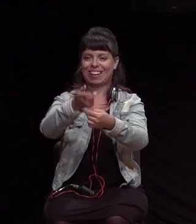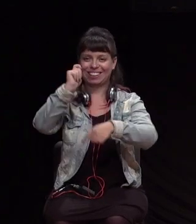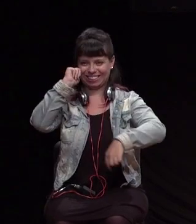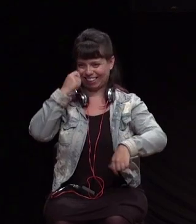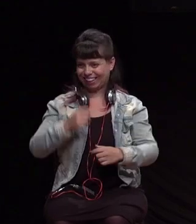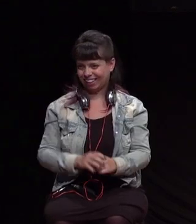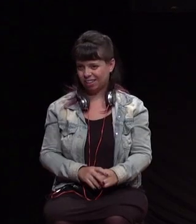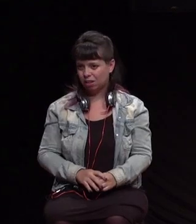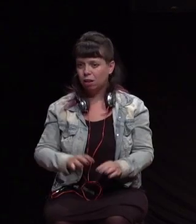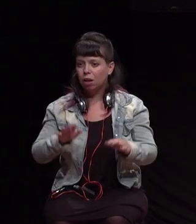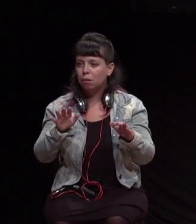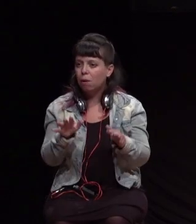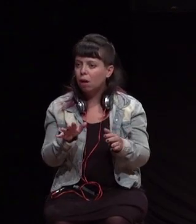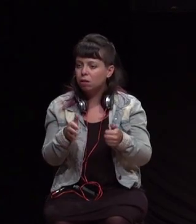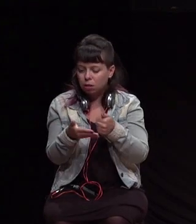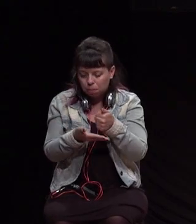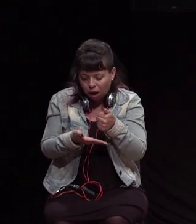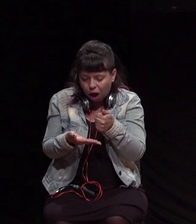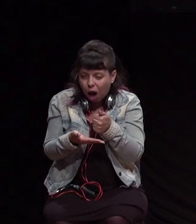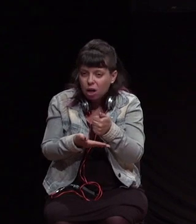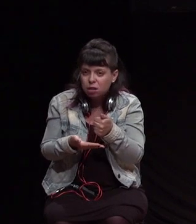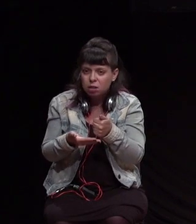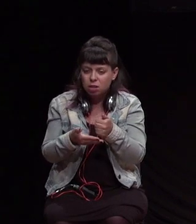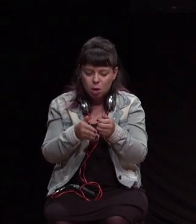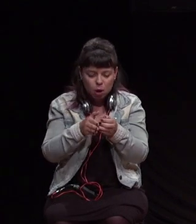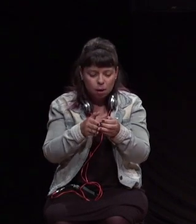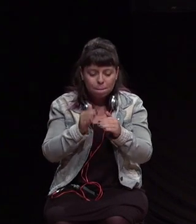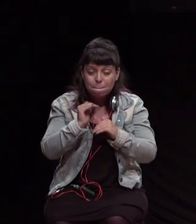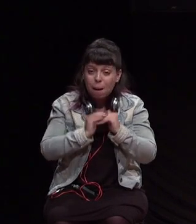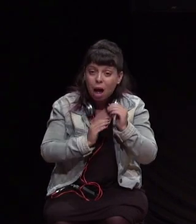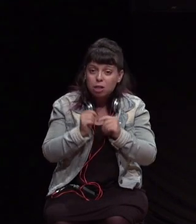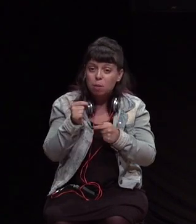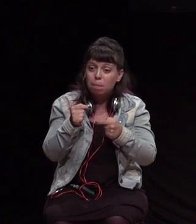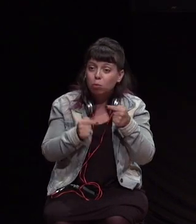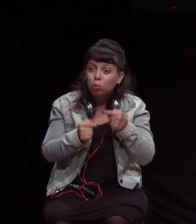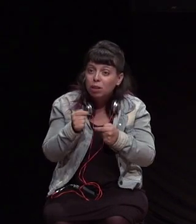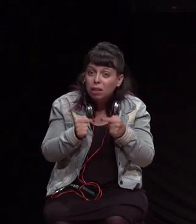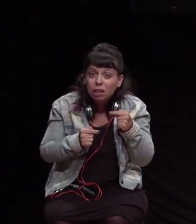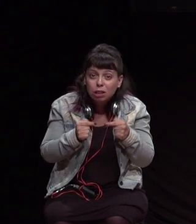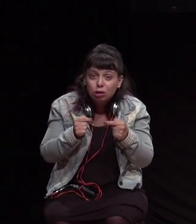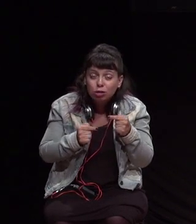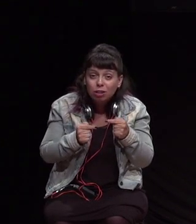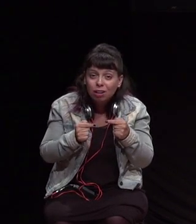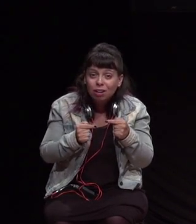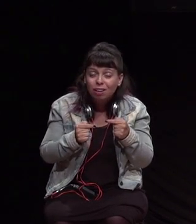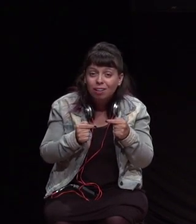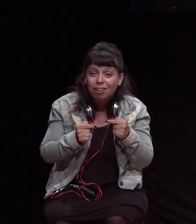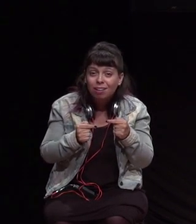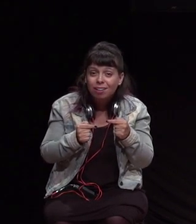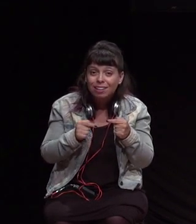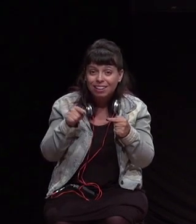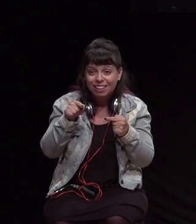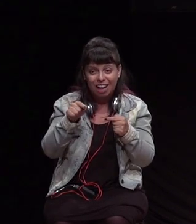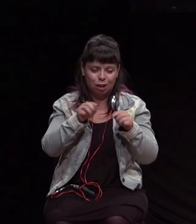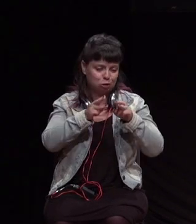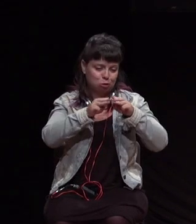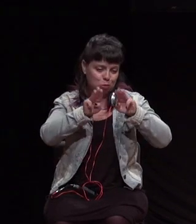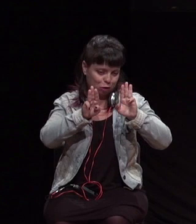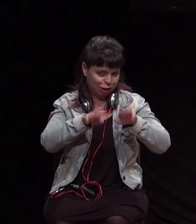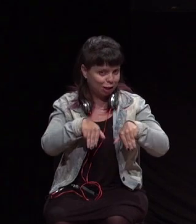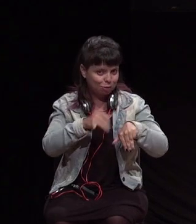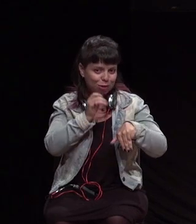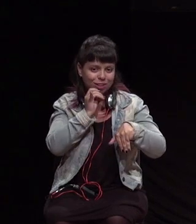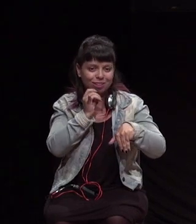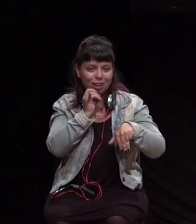de orientação, de prática e de política, de uma epistemologia, né, daquela galeria,